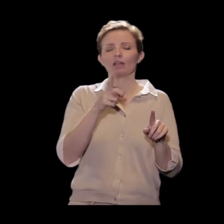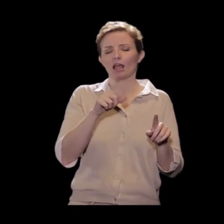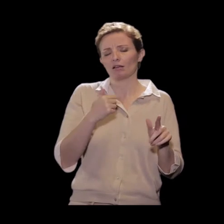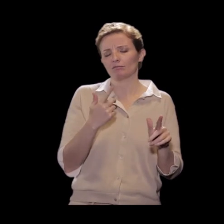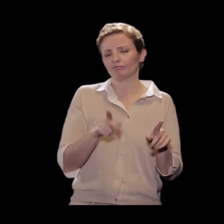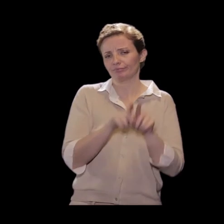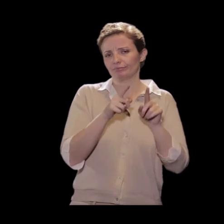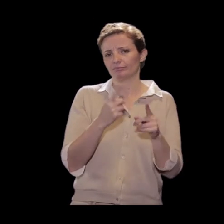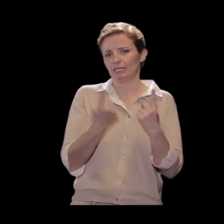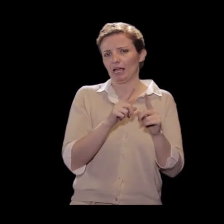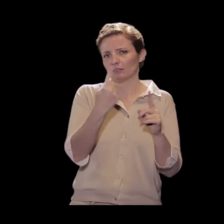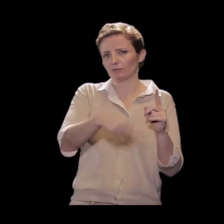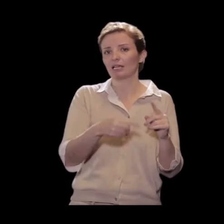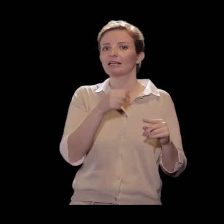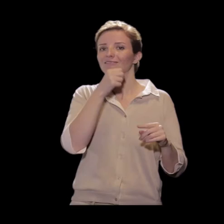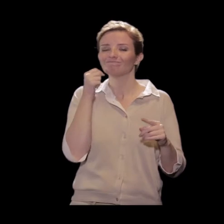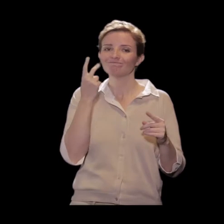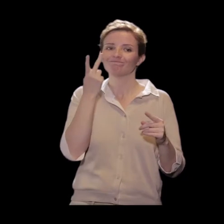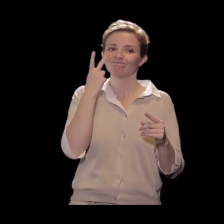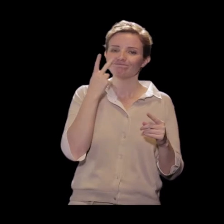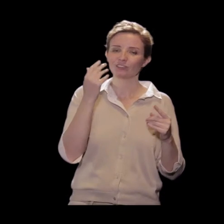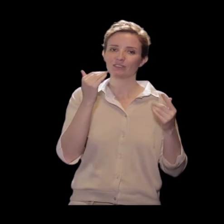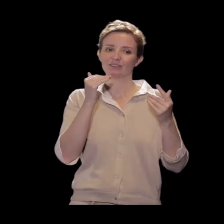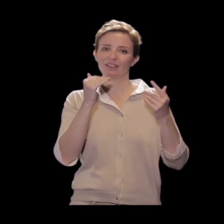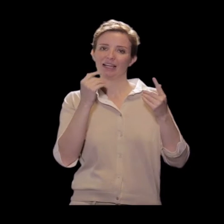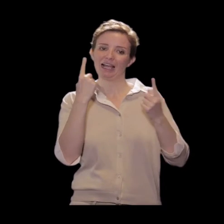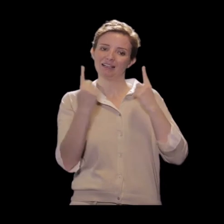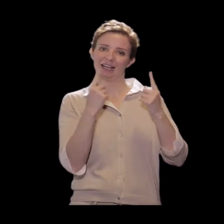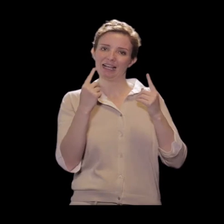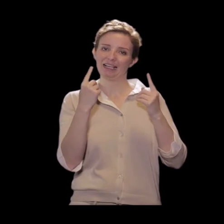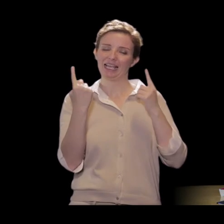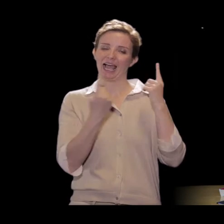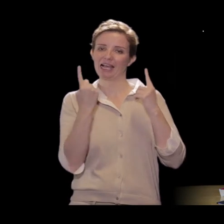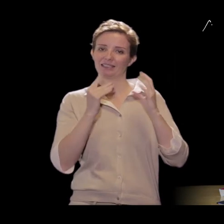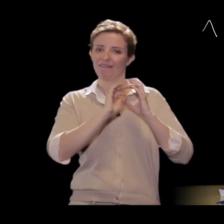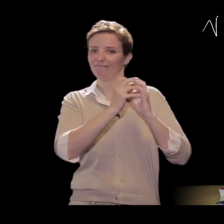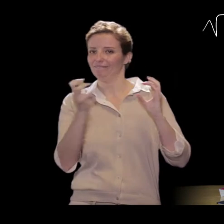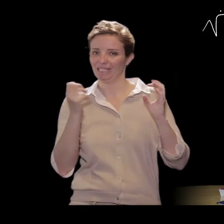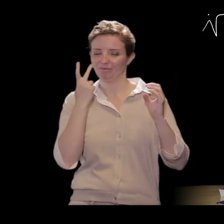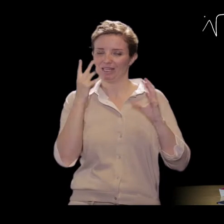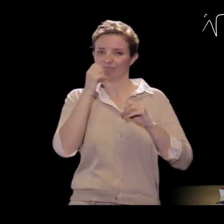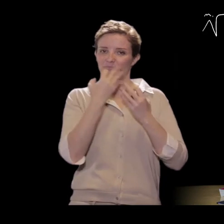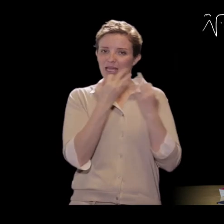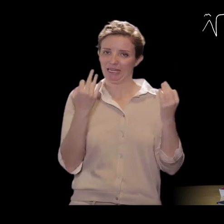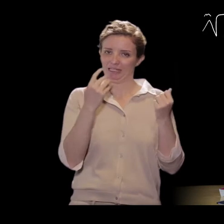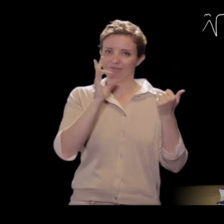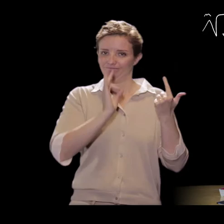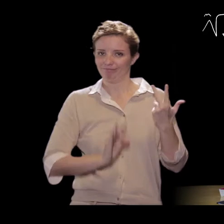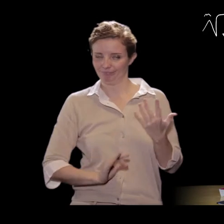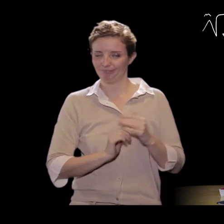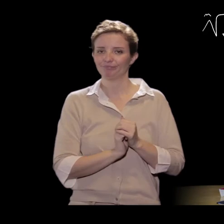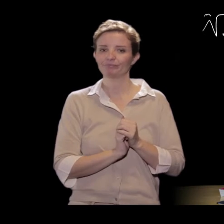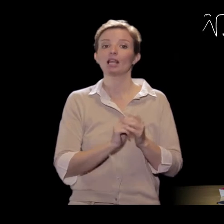questo caso distinguere Eh Alcune alcuni aspetti in particolare in generale noi abbiamo la radice enesima